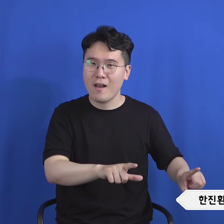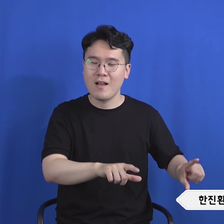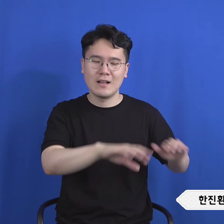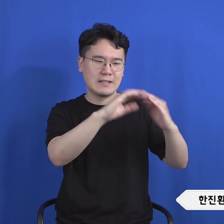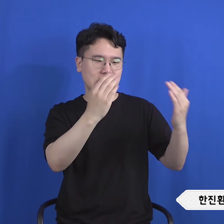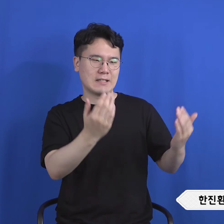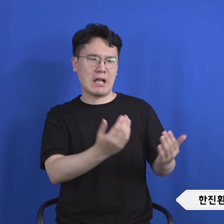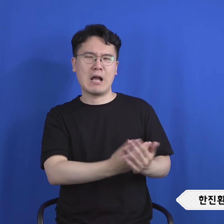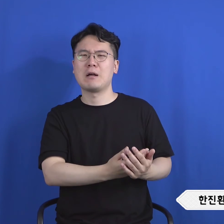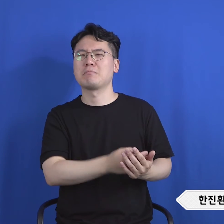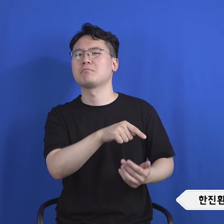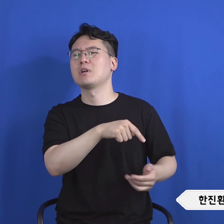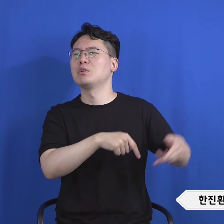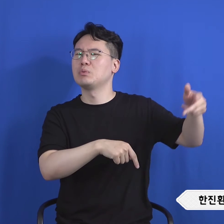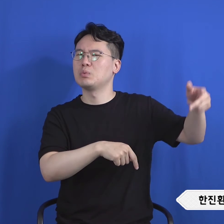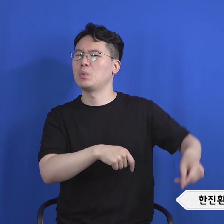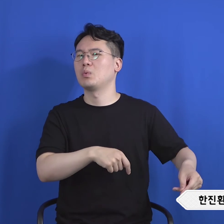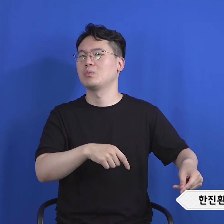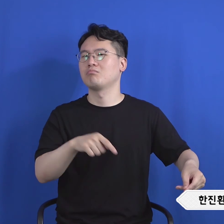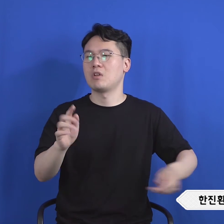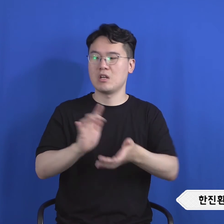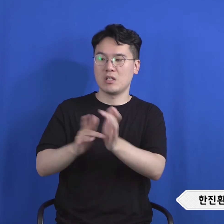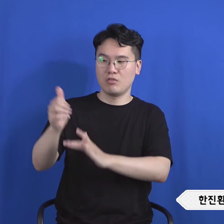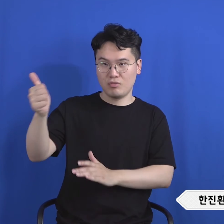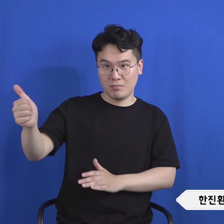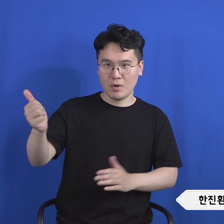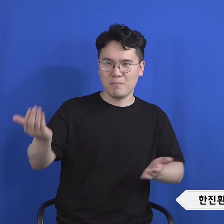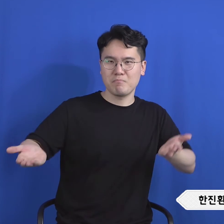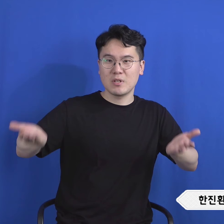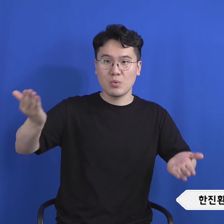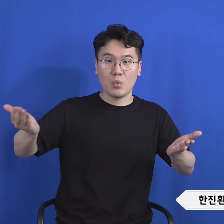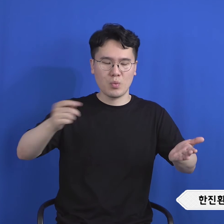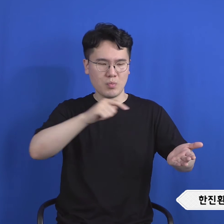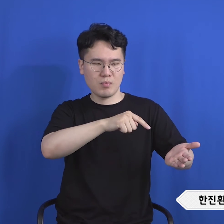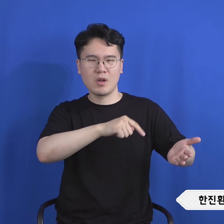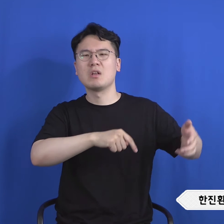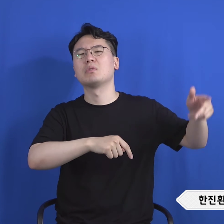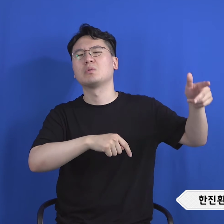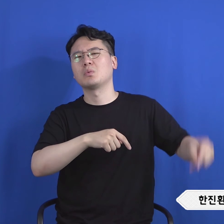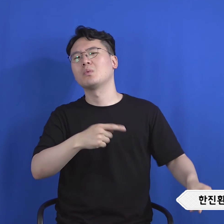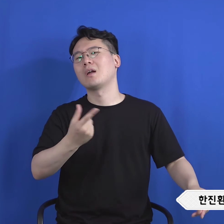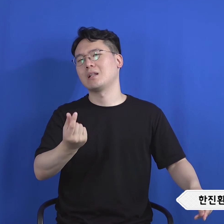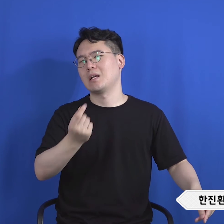다 예수님에 비하면 똥일 뿐이다, 그렇게 고백하는 것입니다.